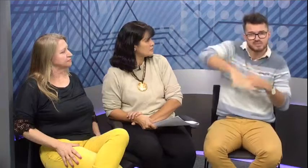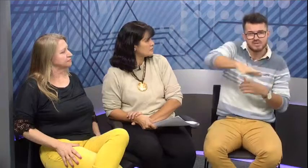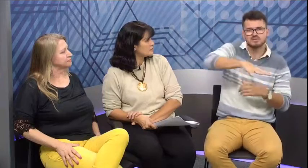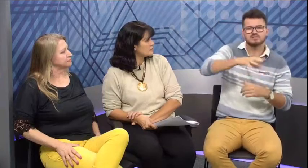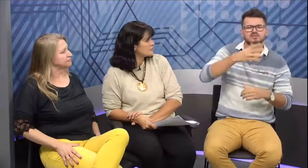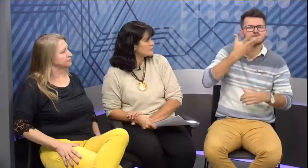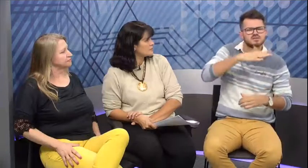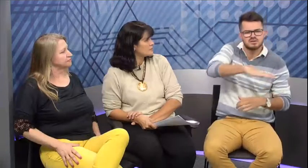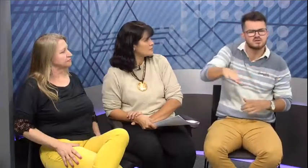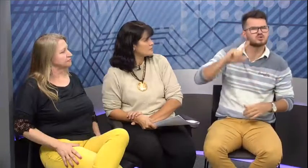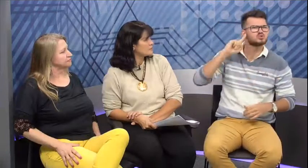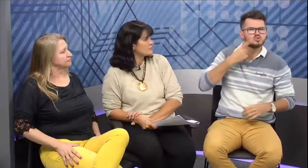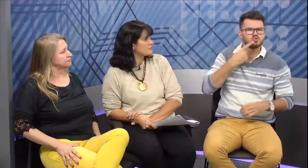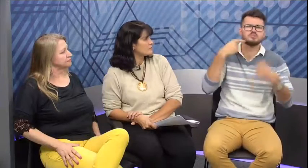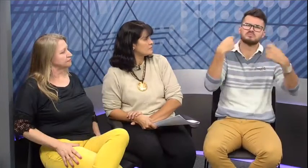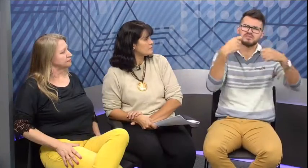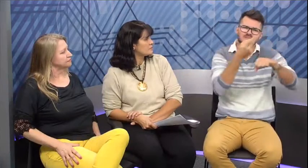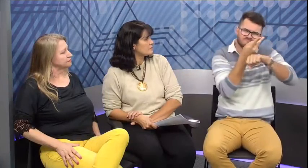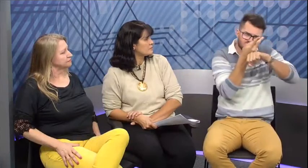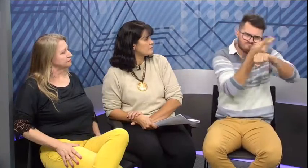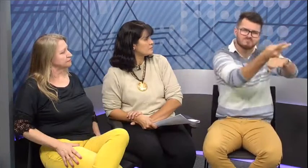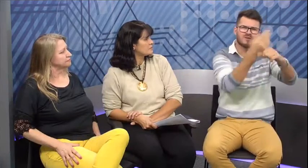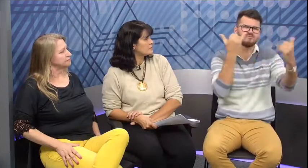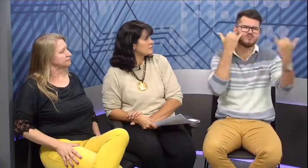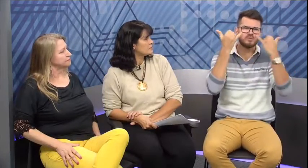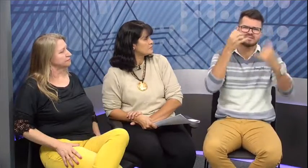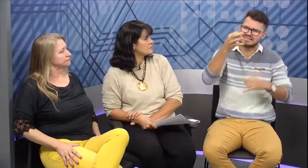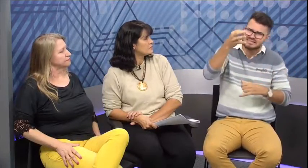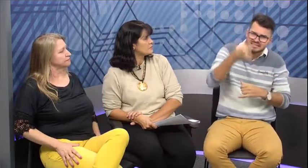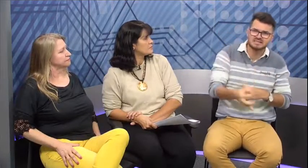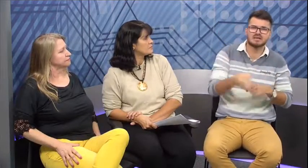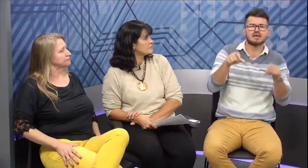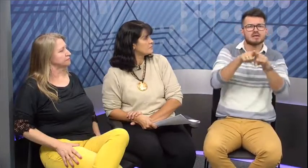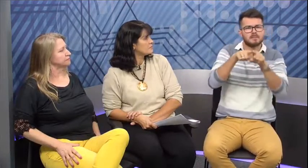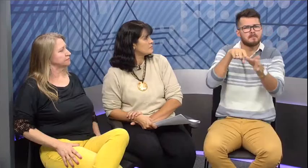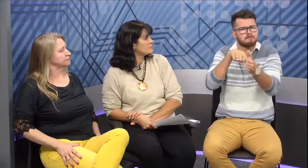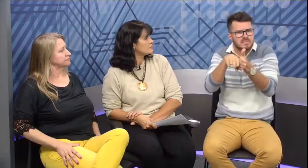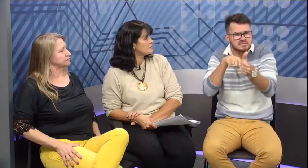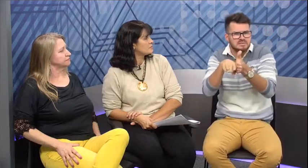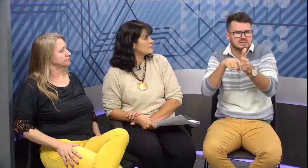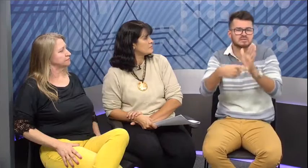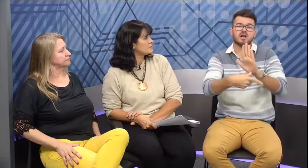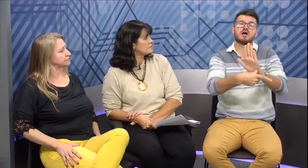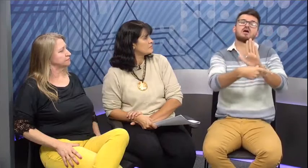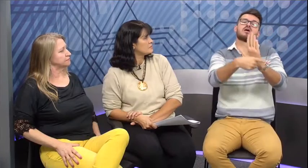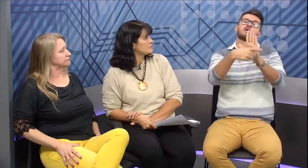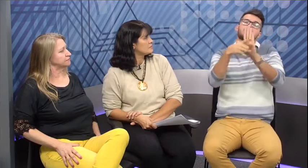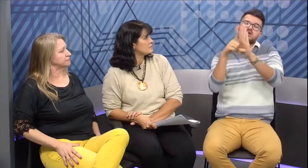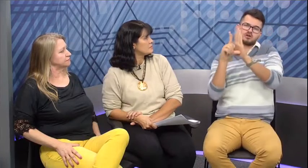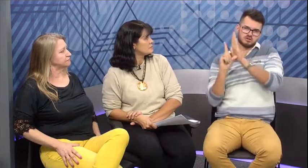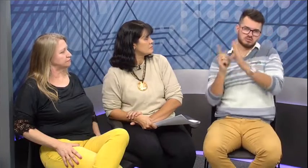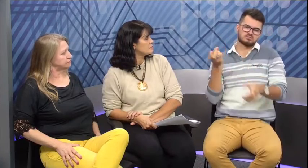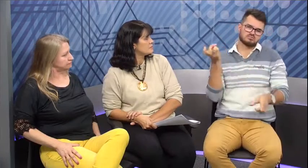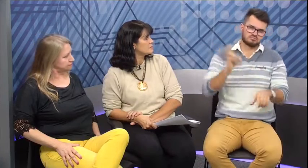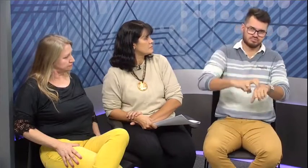coclear, é importante que as famílias que têm filhos surdos busquem outras informações, pesquisem,